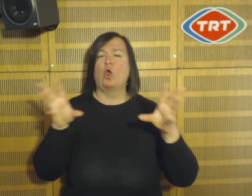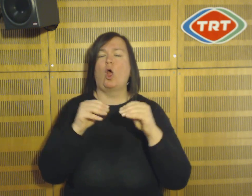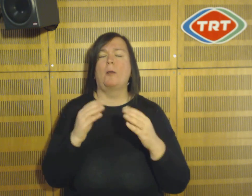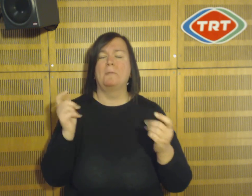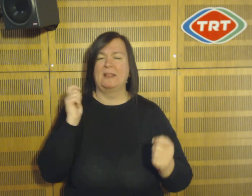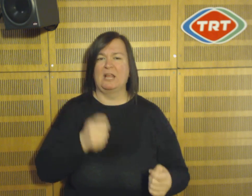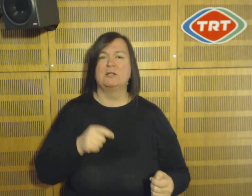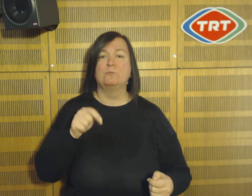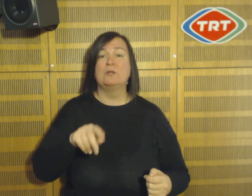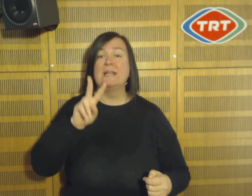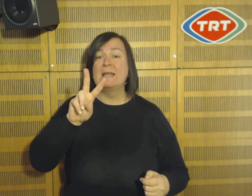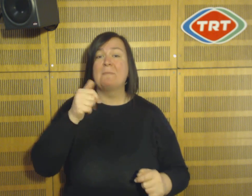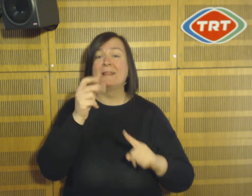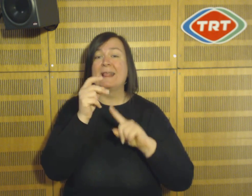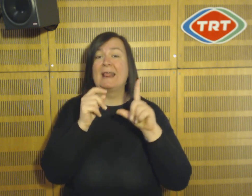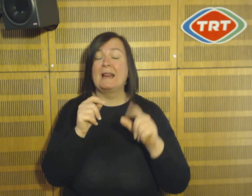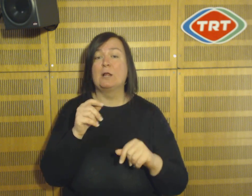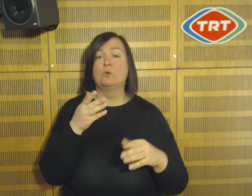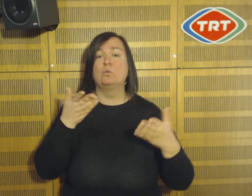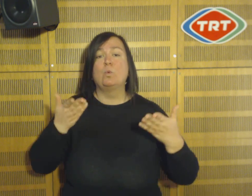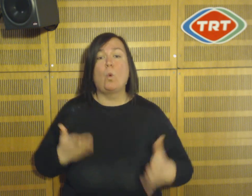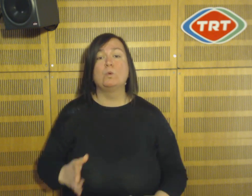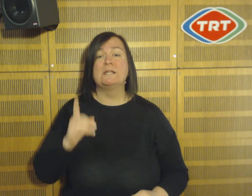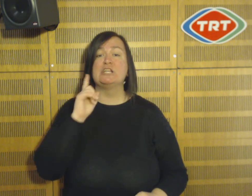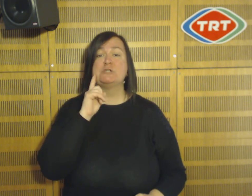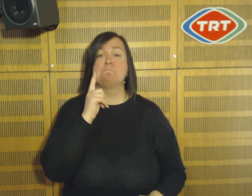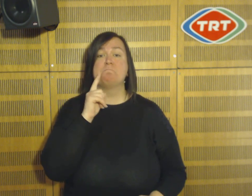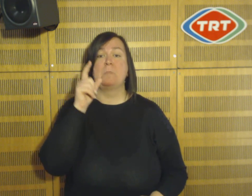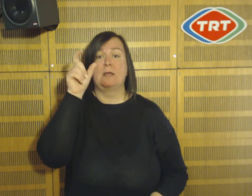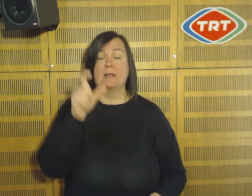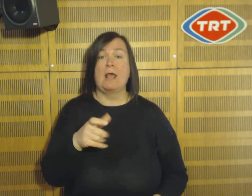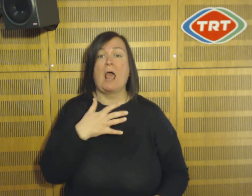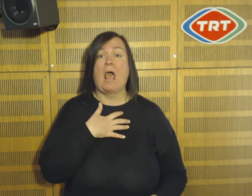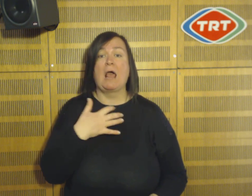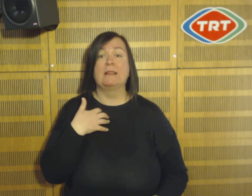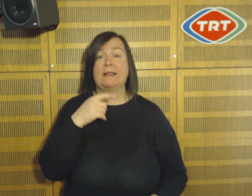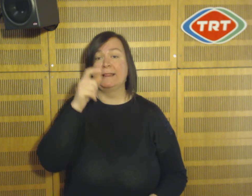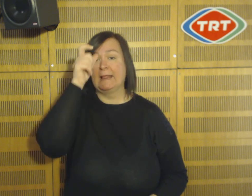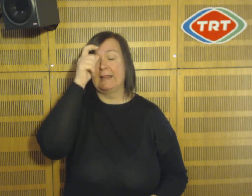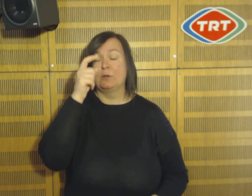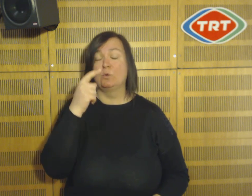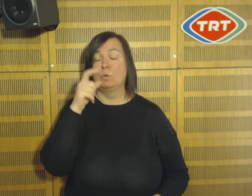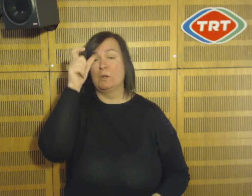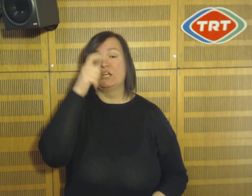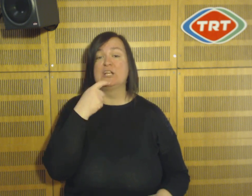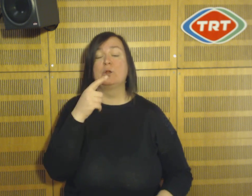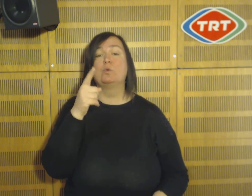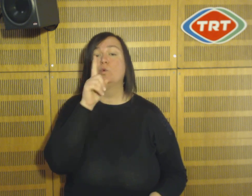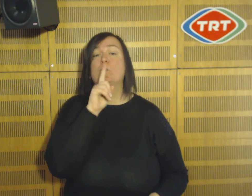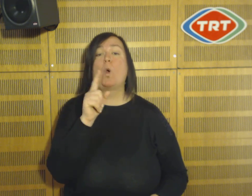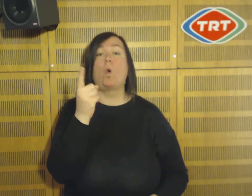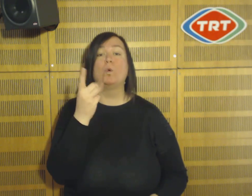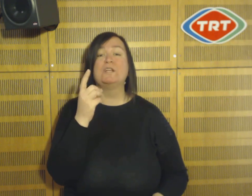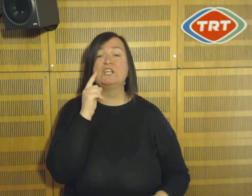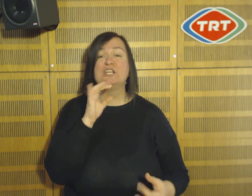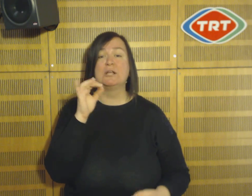burada 26 ilde doğuştan İşitme engelli olan ana dili türkü şahit dili olan 113 kişiden bizzat bulundukları